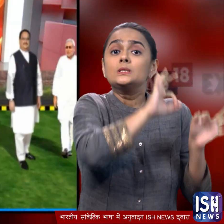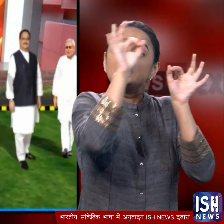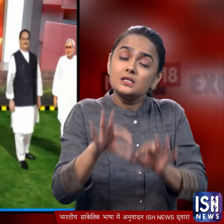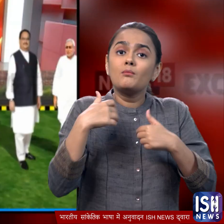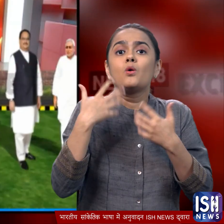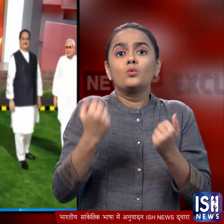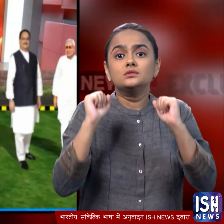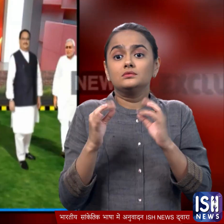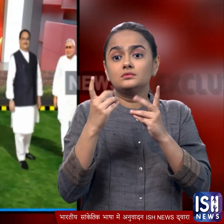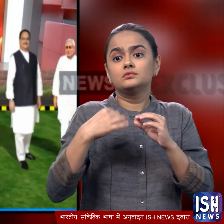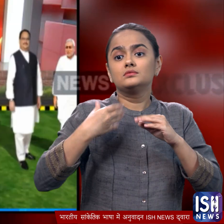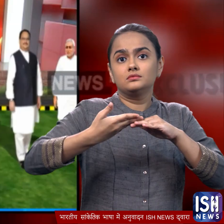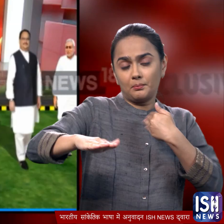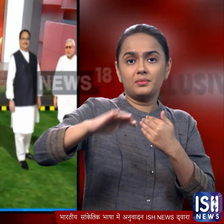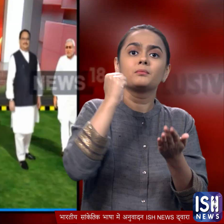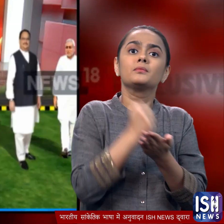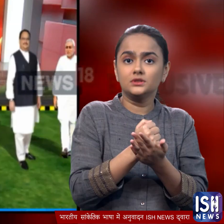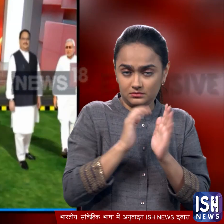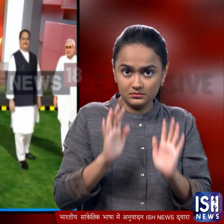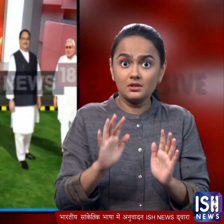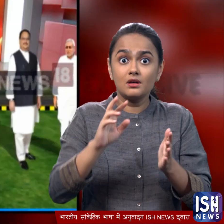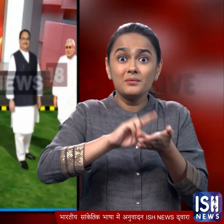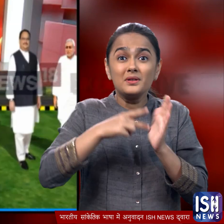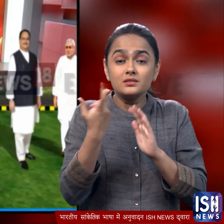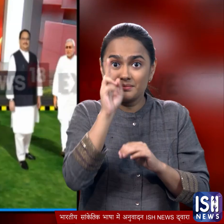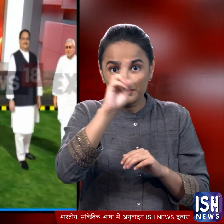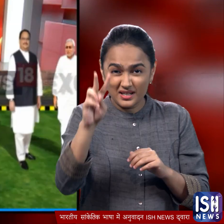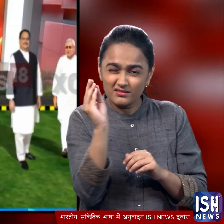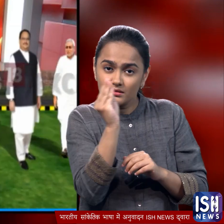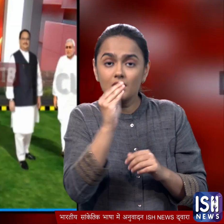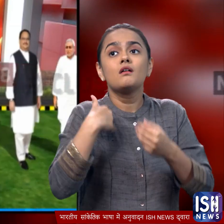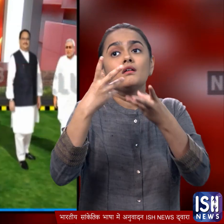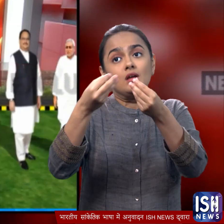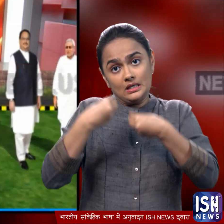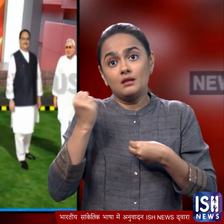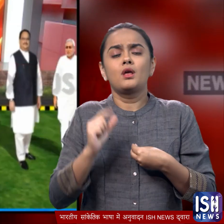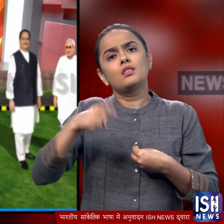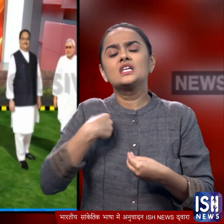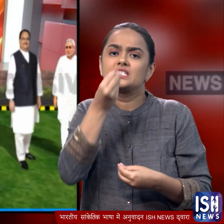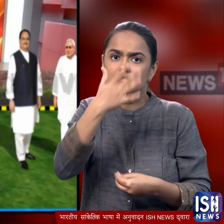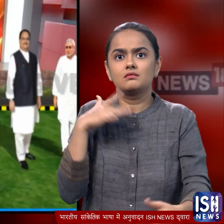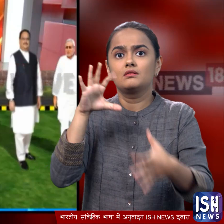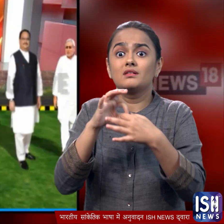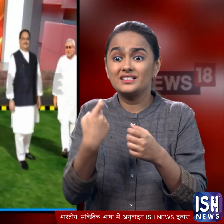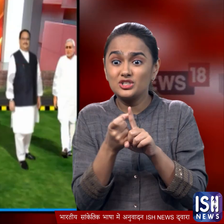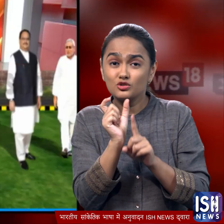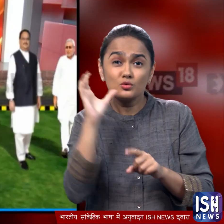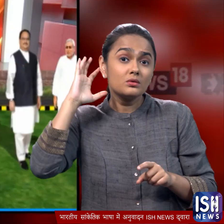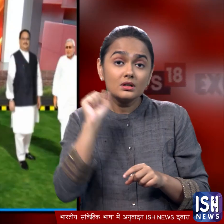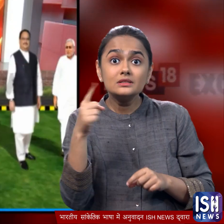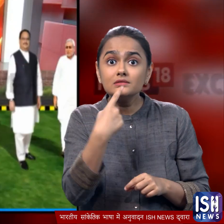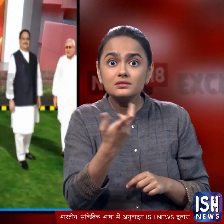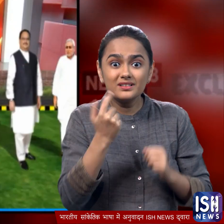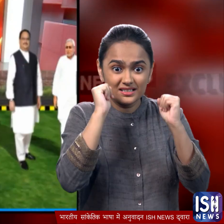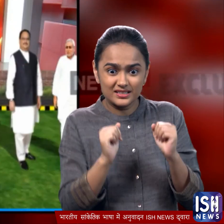के तरह ही सीटों का भी बंटवारा किया जाए, यानी 22 सीटों के आसपास ही उन्हें दी जाए। खबर है कि जेडीयू और बीजेपी